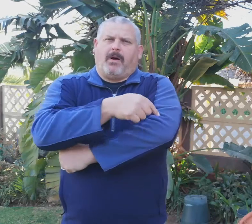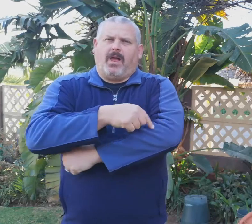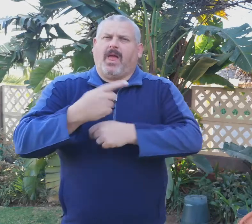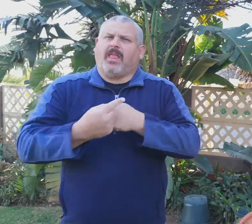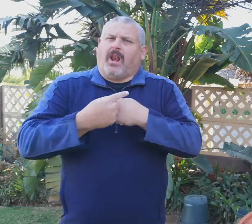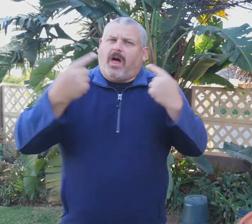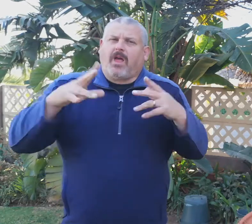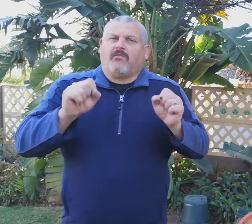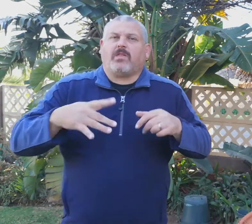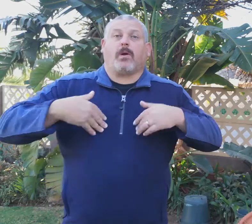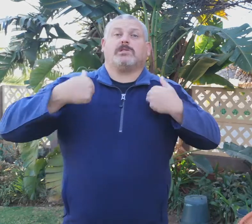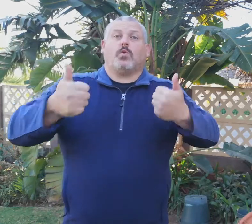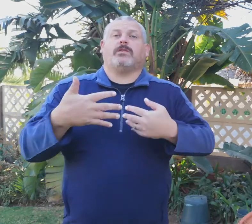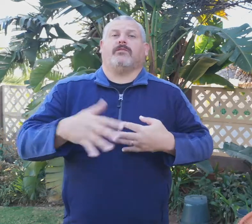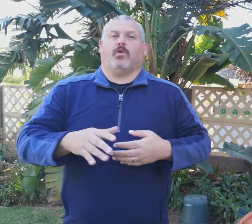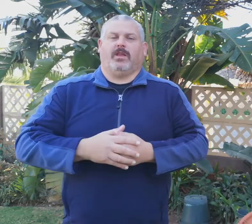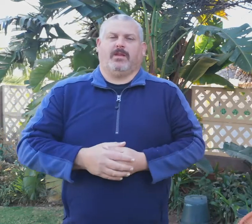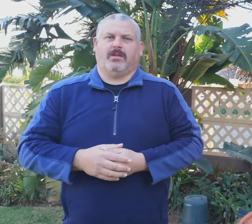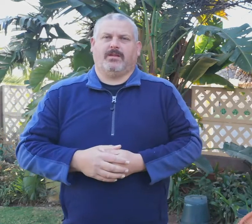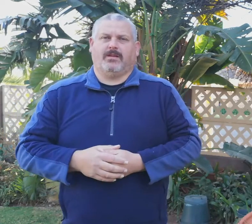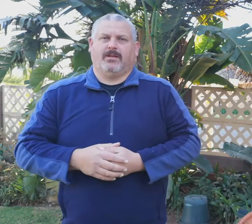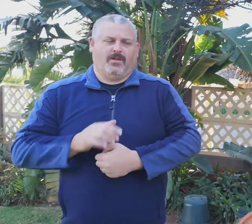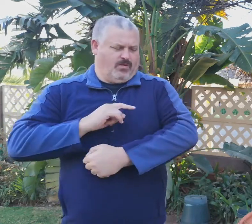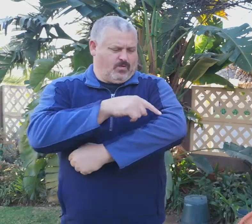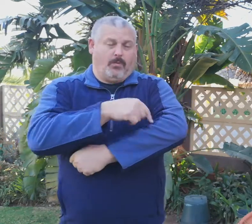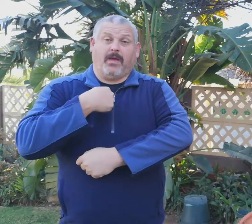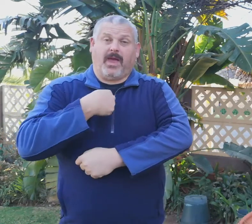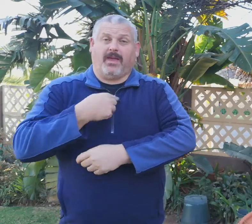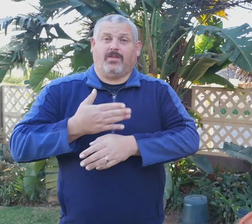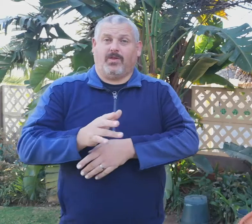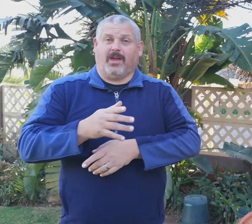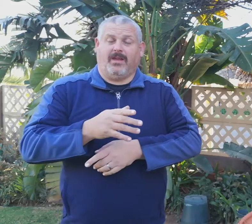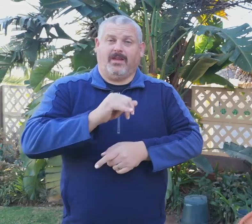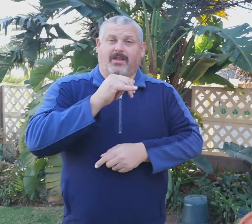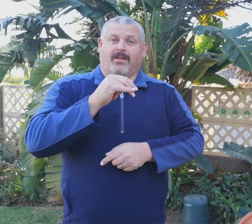Maar het lang gepad op gestoond te word, om echt weer